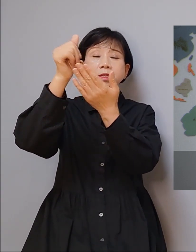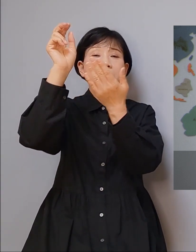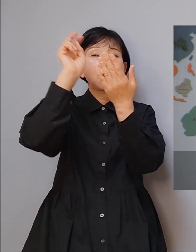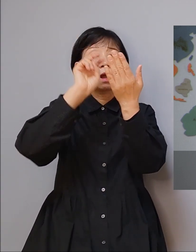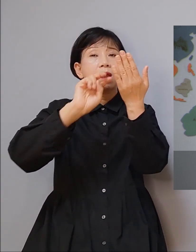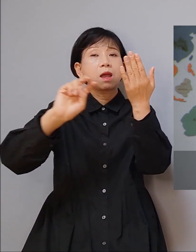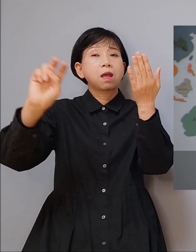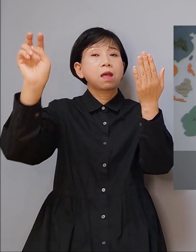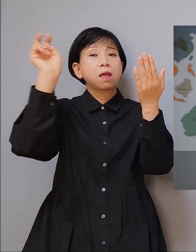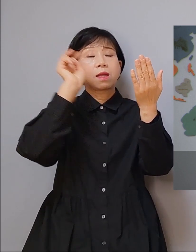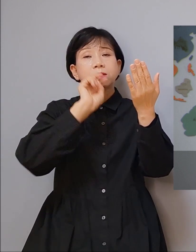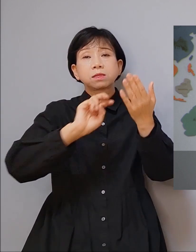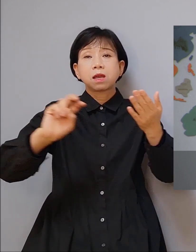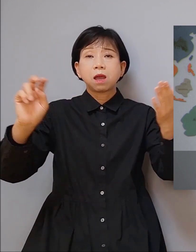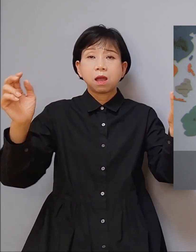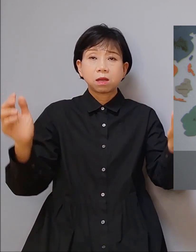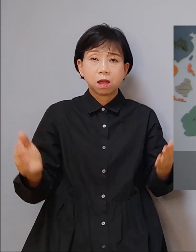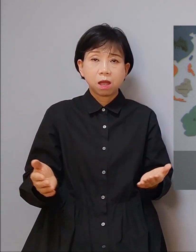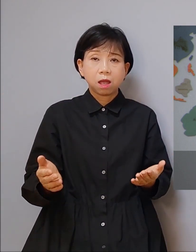주님을